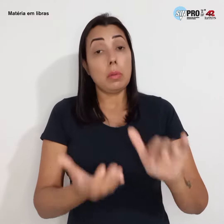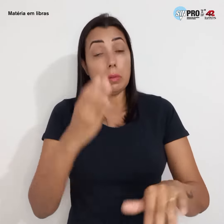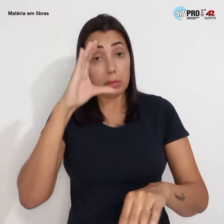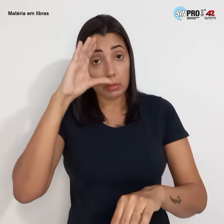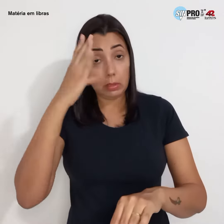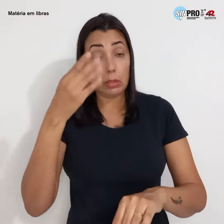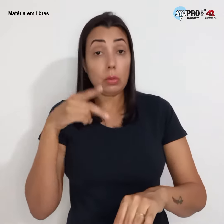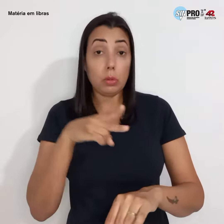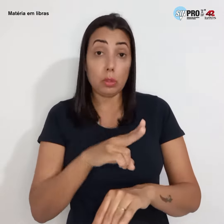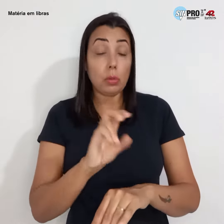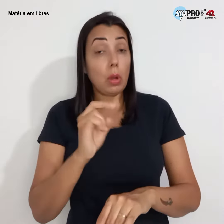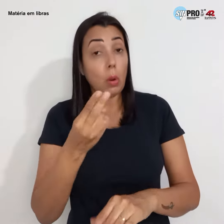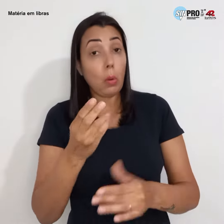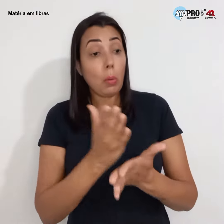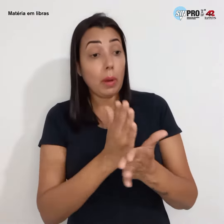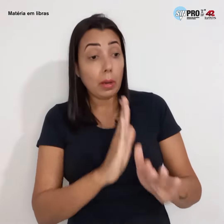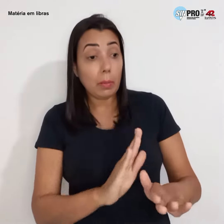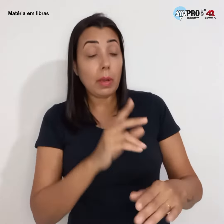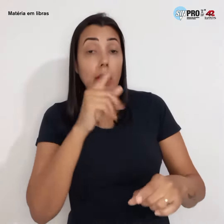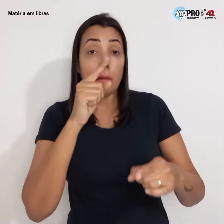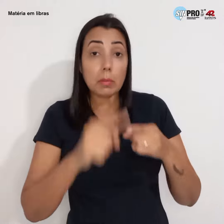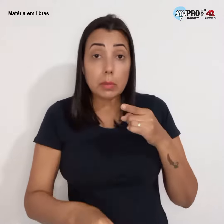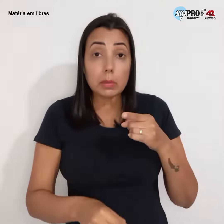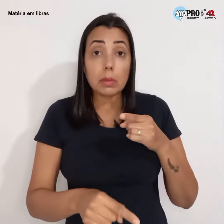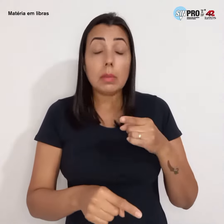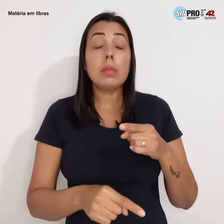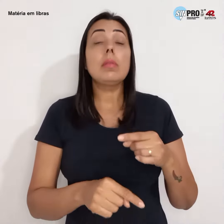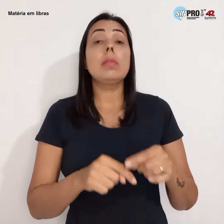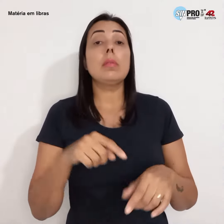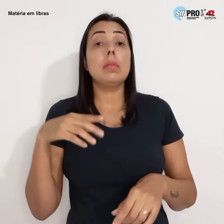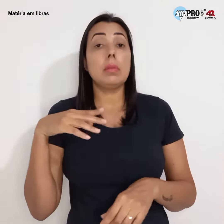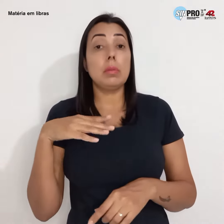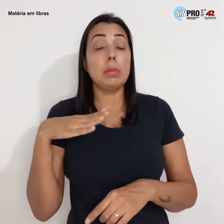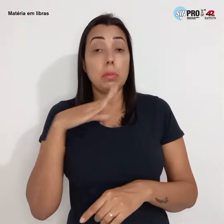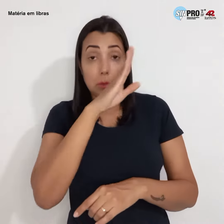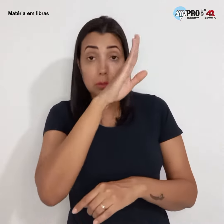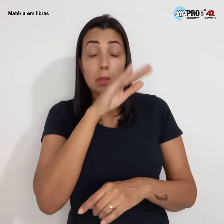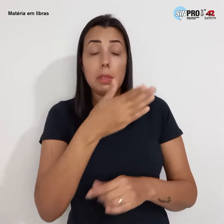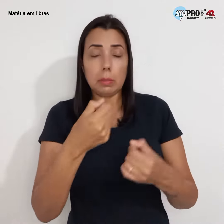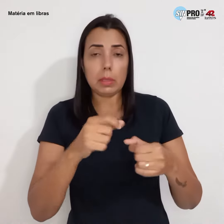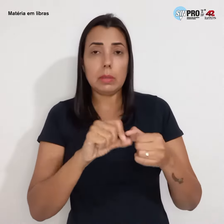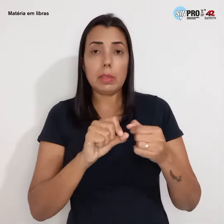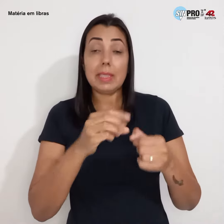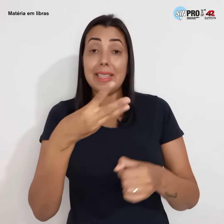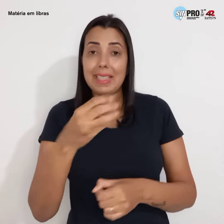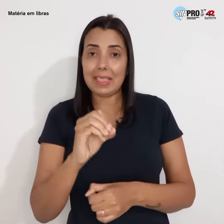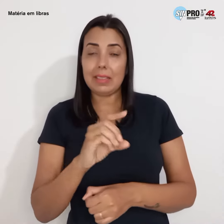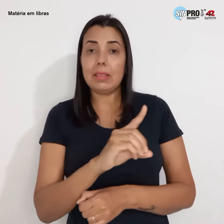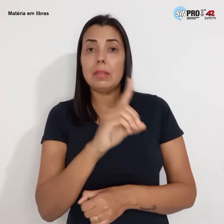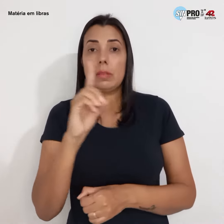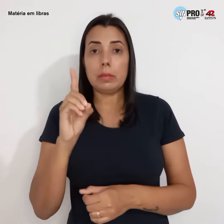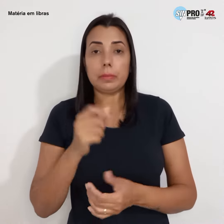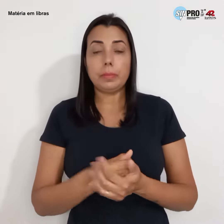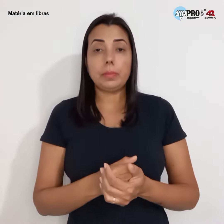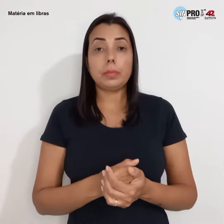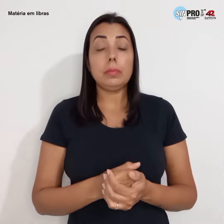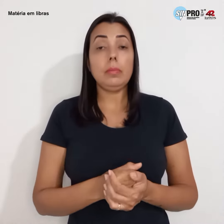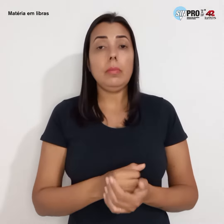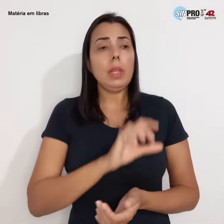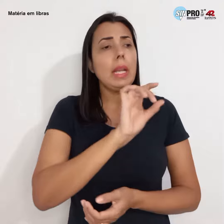Congresso decidir manter ou derrubar os vetos presidenciais e deve fazê-lo em 30 dias. Uma